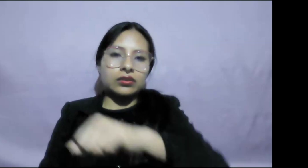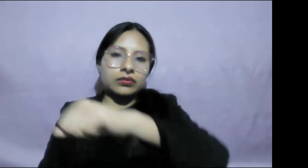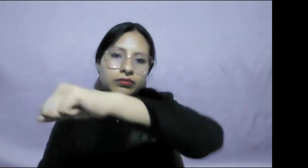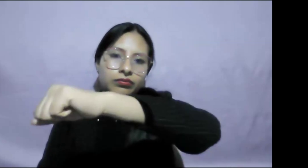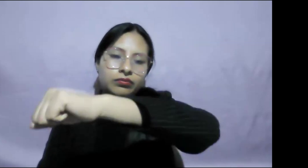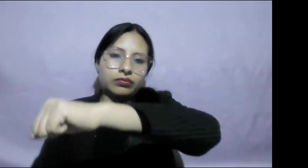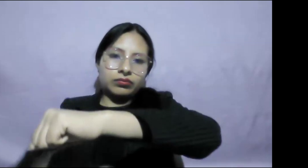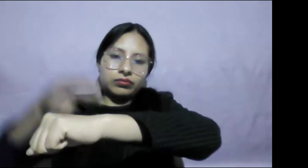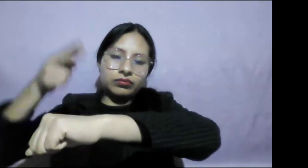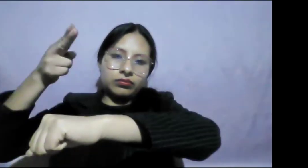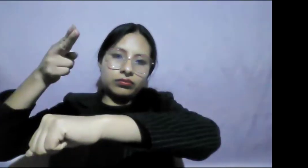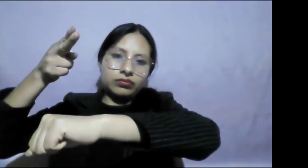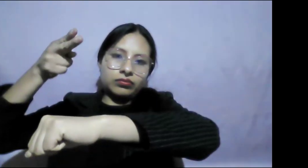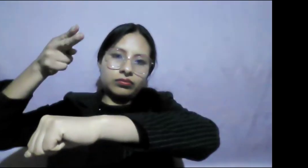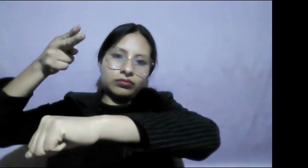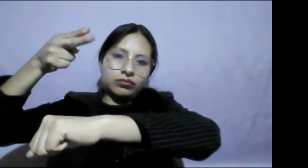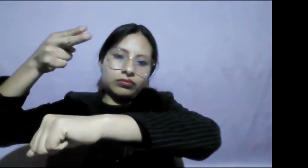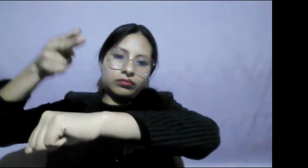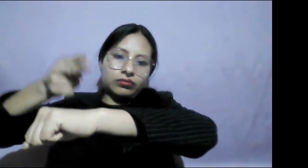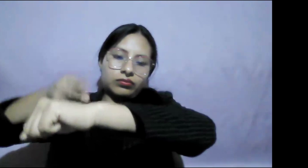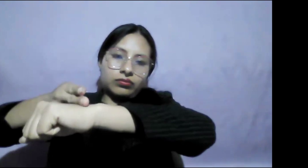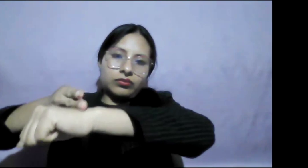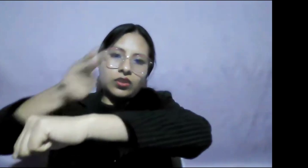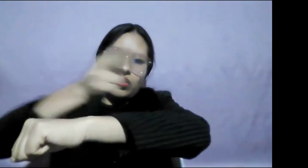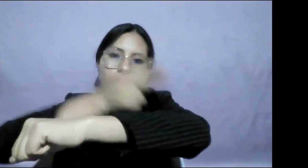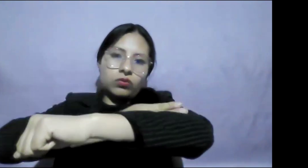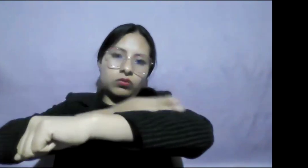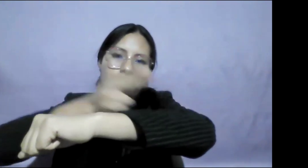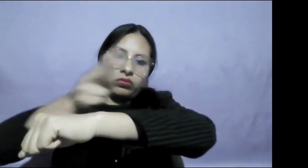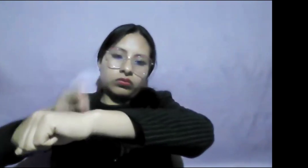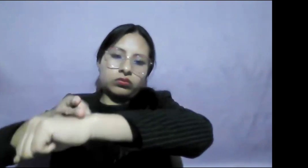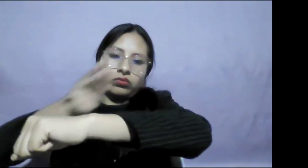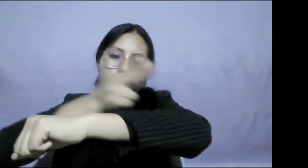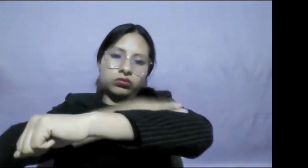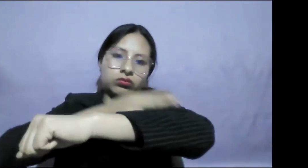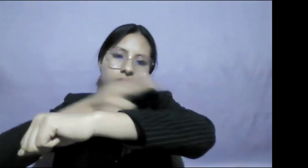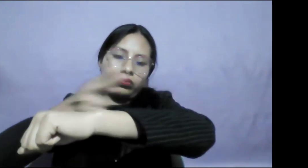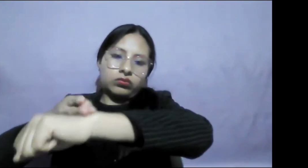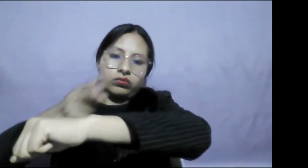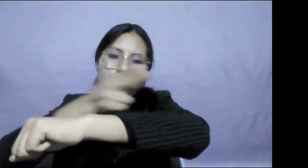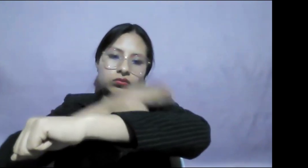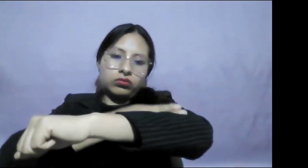Esmeralda de los anes donde se cultiva lucuma